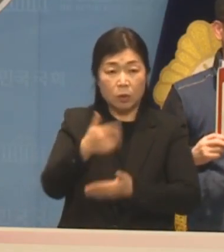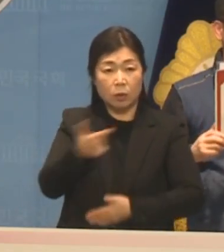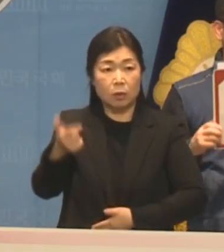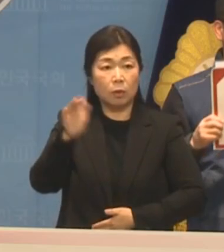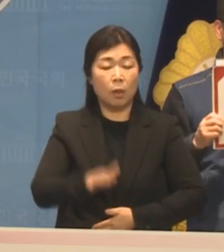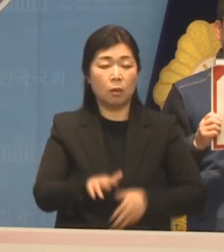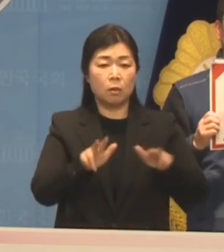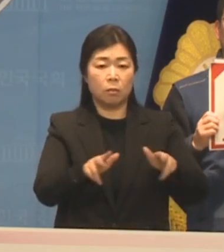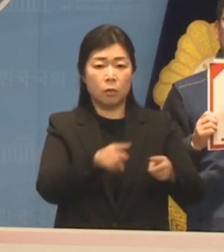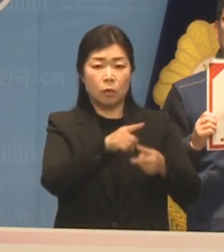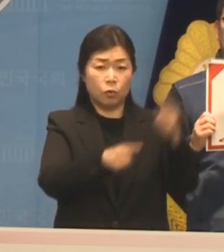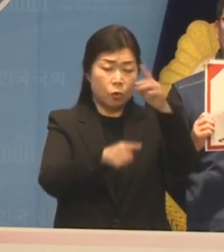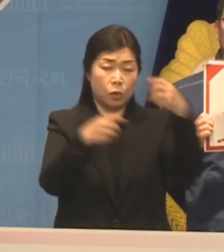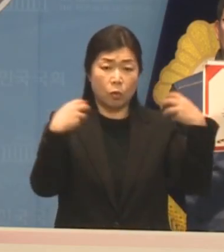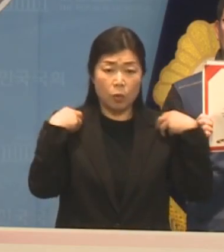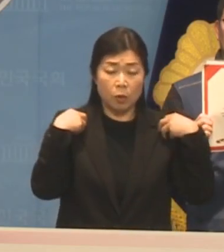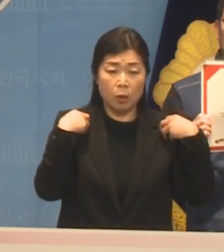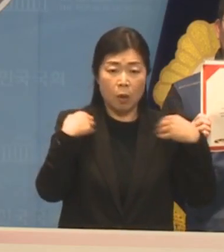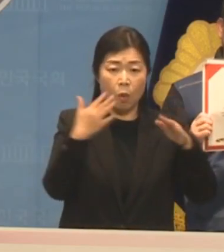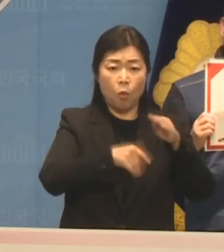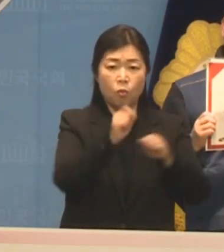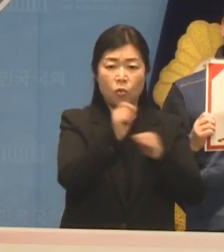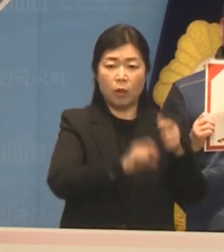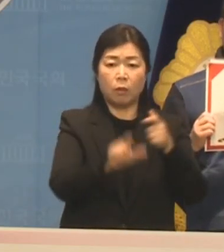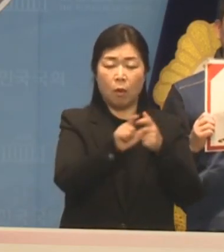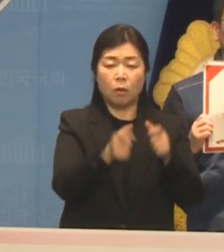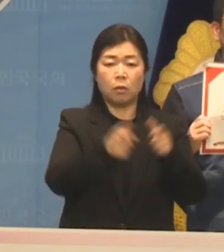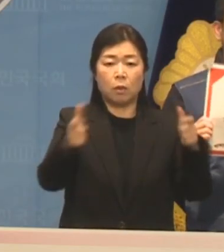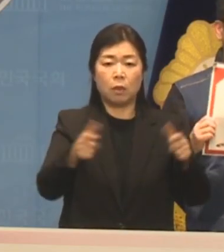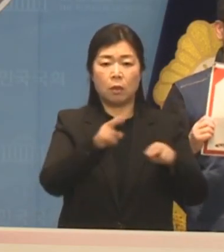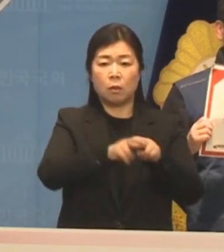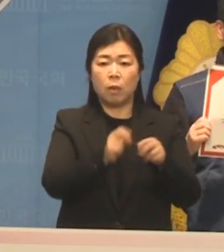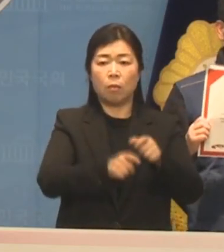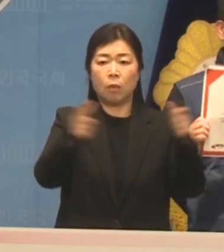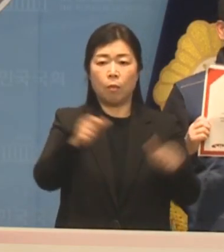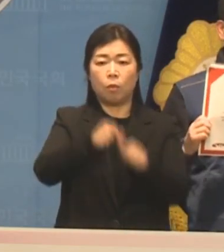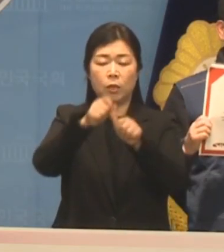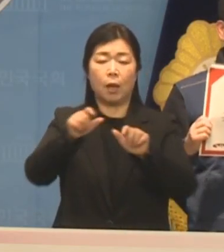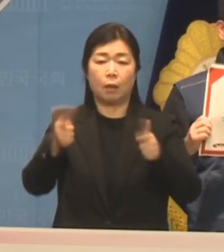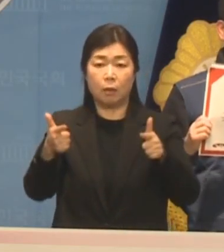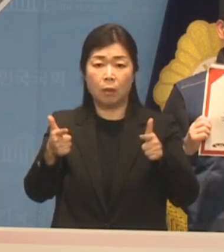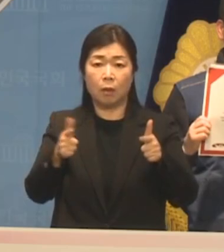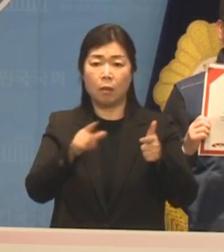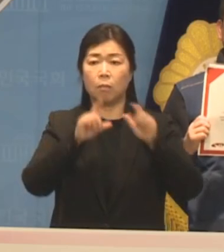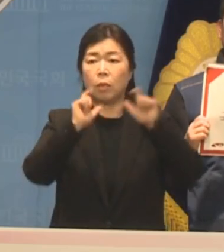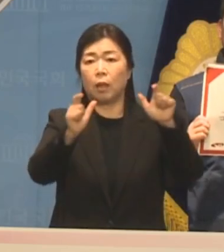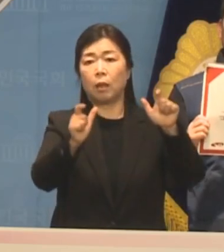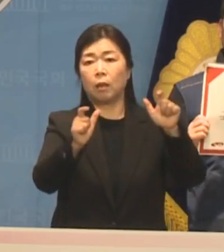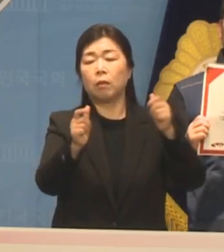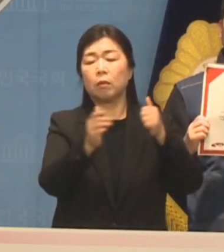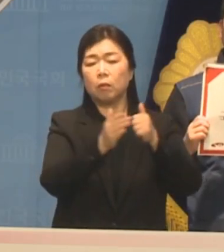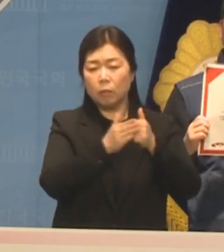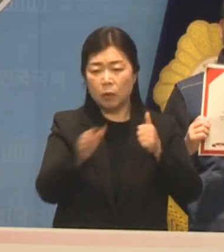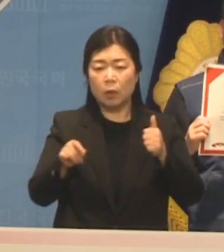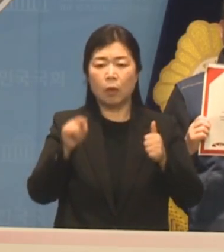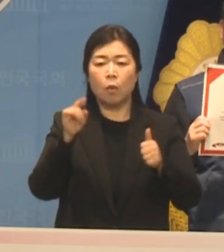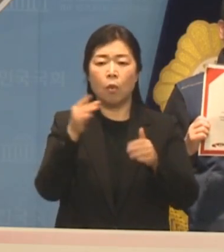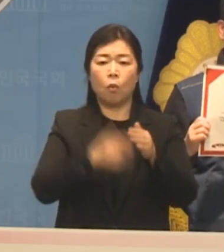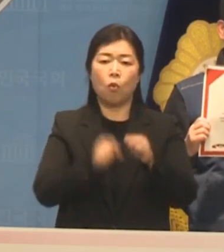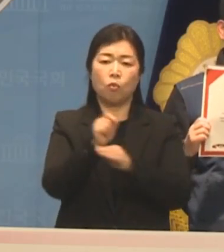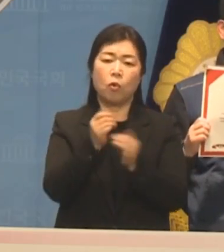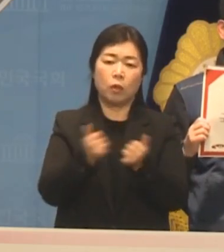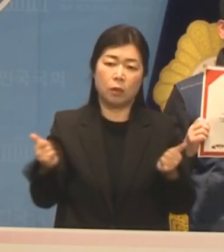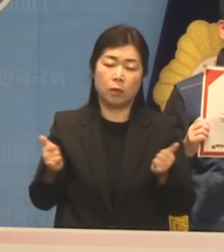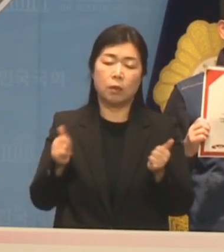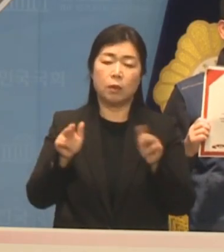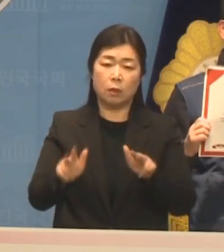안에서는 공무원을 한 명도 더 정원시킬 수 없다는 이유 아래서 수많은 공무원 노동자들이 쓰러져 가고 있습니다.